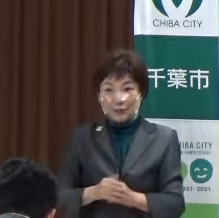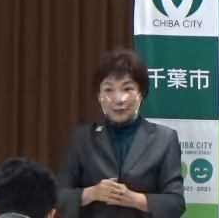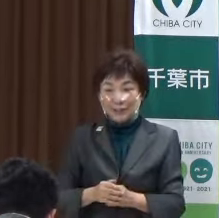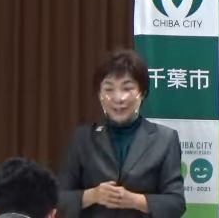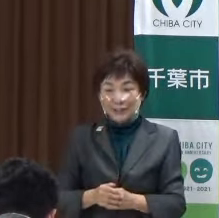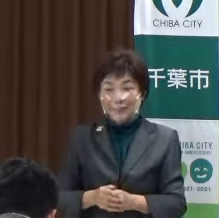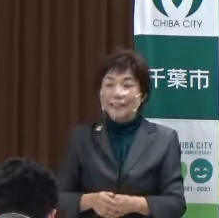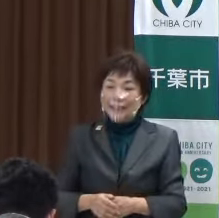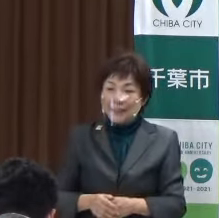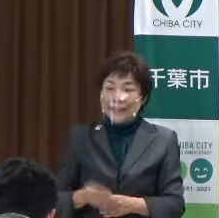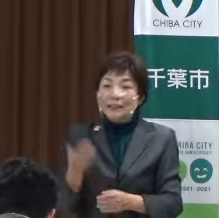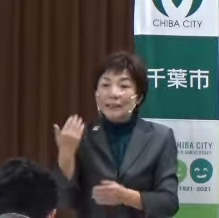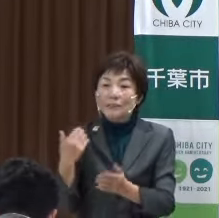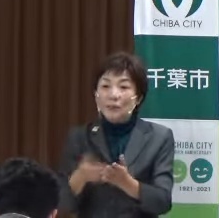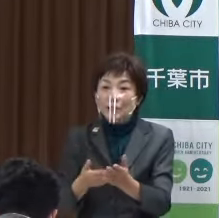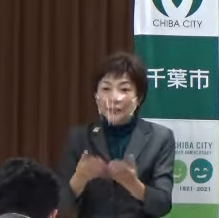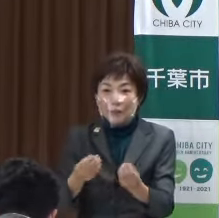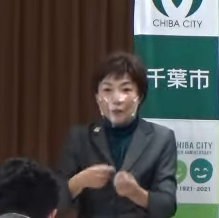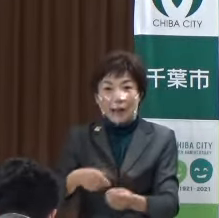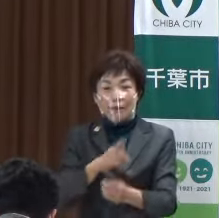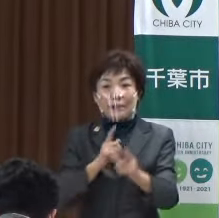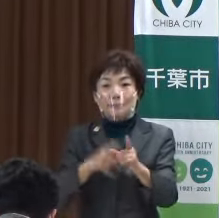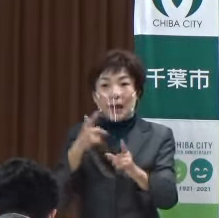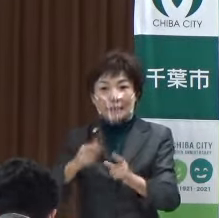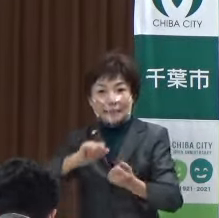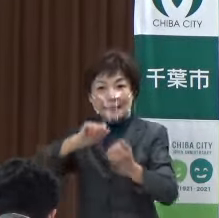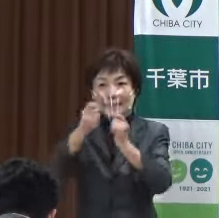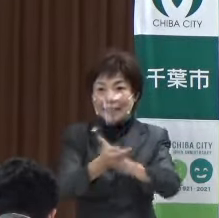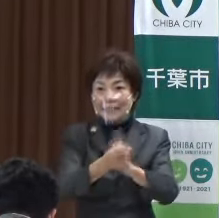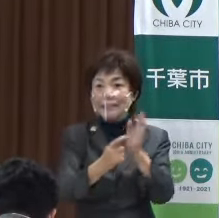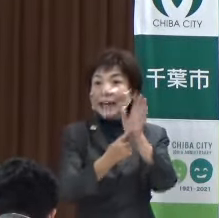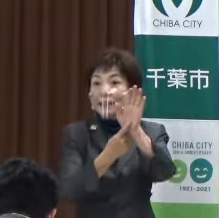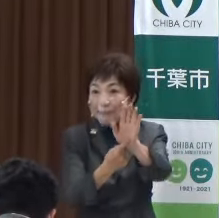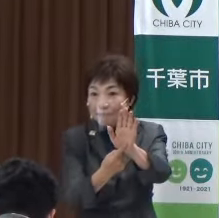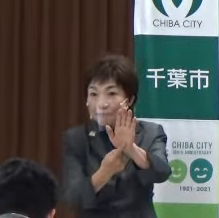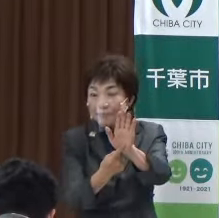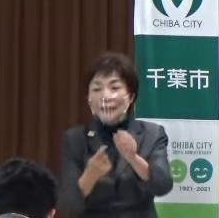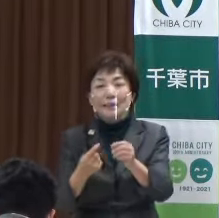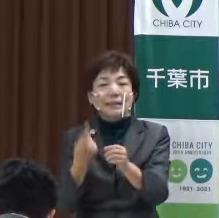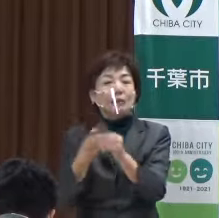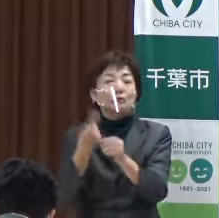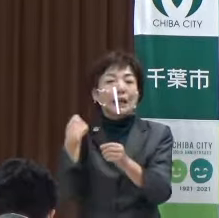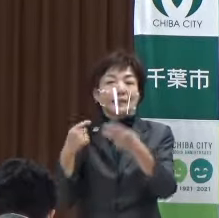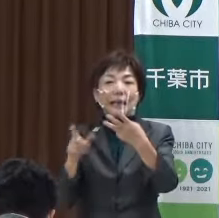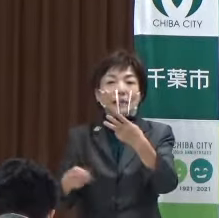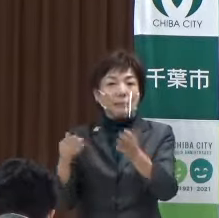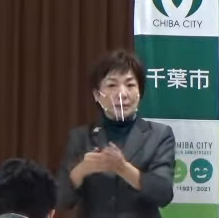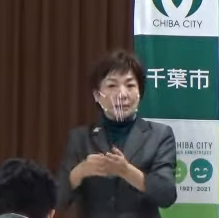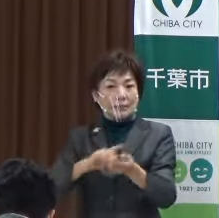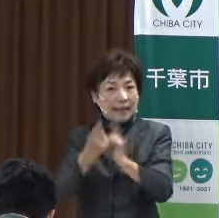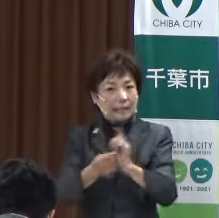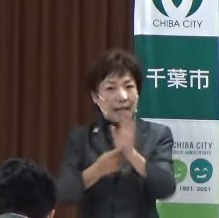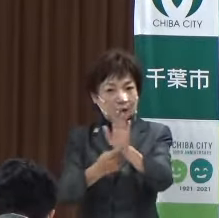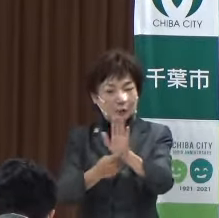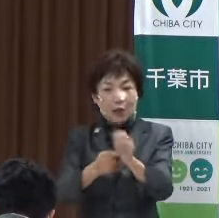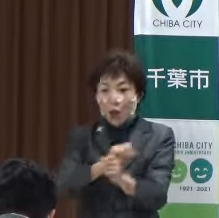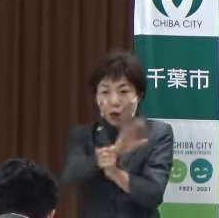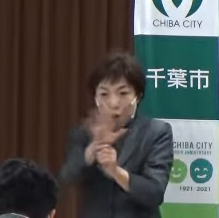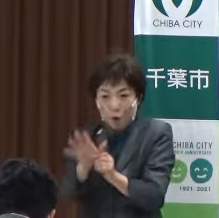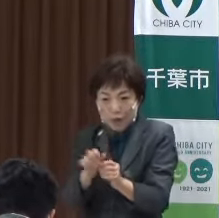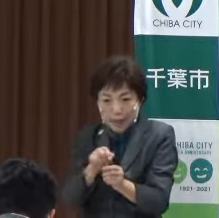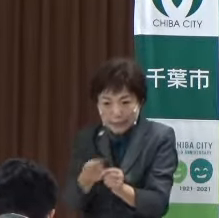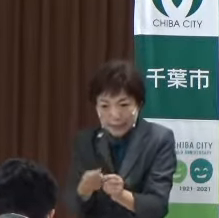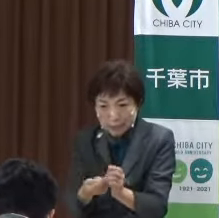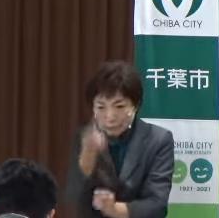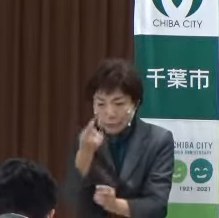収支経費ですけれども、先ほど申し上げたとおり、我々千葉市チェンジ宣言というのを昨年の3月末に出しておりまして、コロナ禍を契